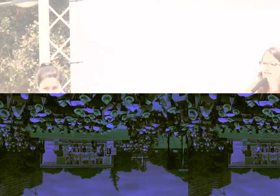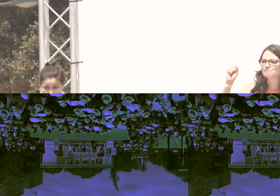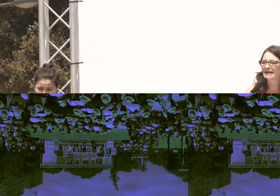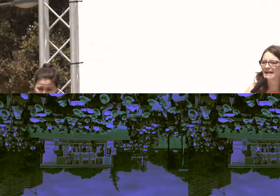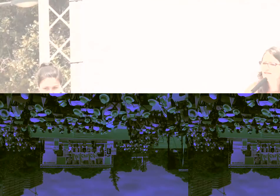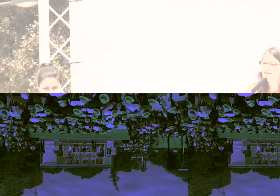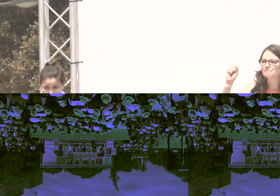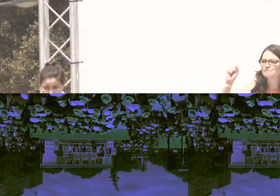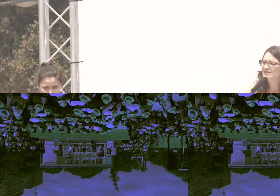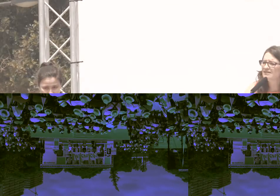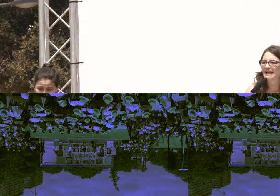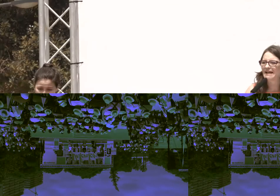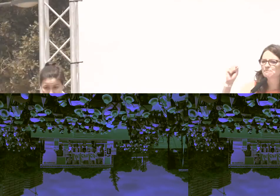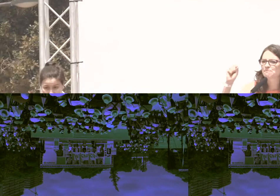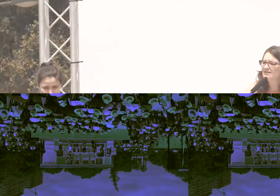I